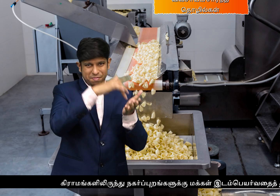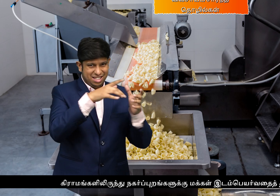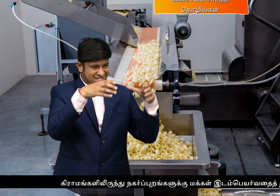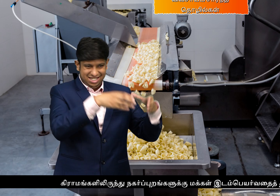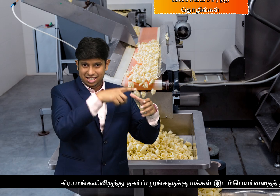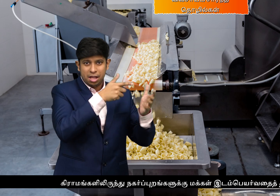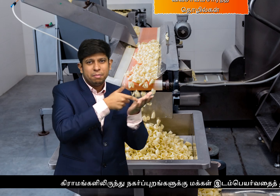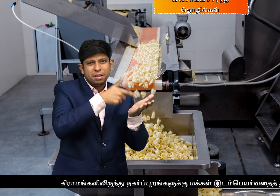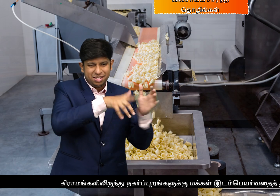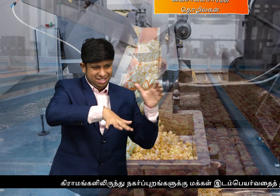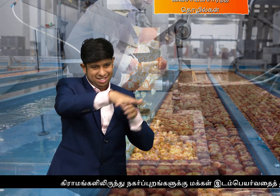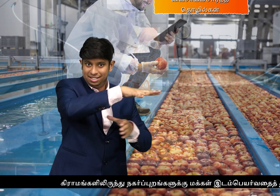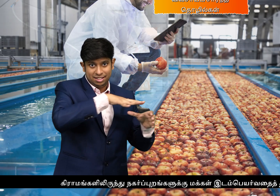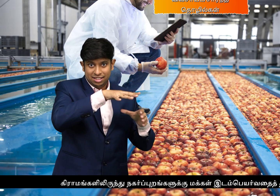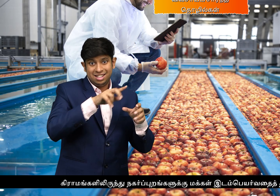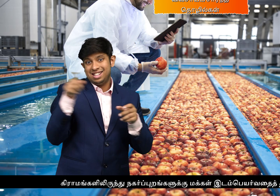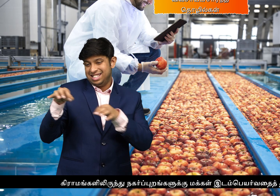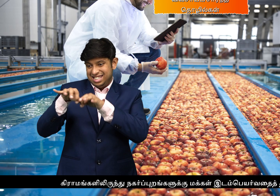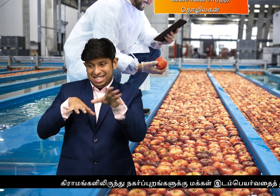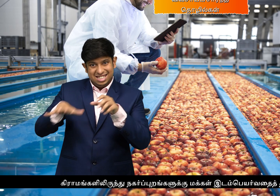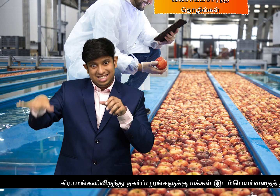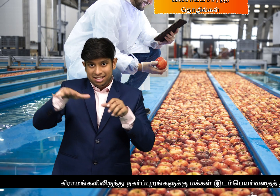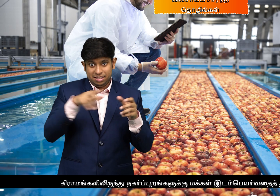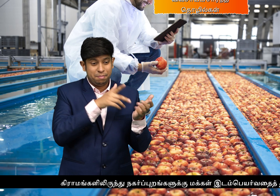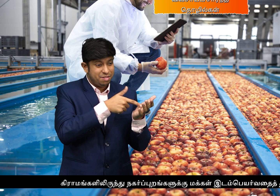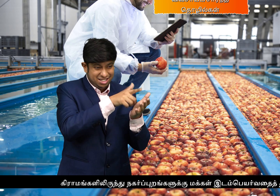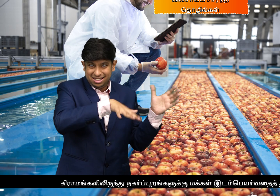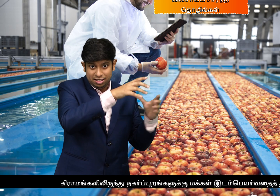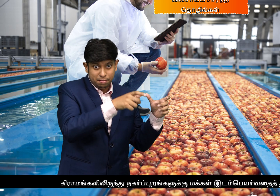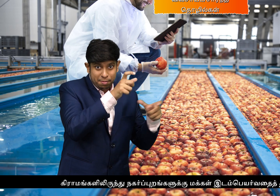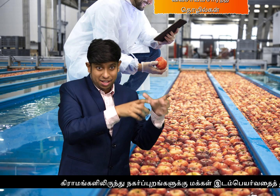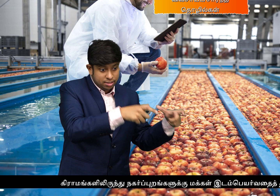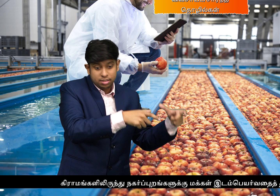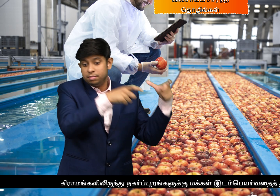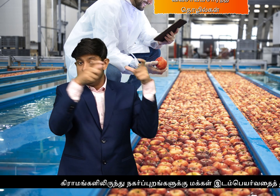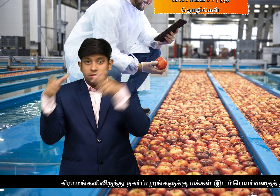கிராமங்களில் இருந்து நகர்ப்புறங்களுக்கு மக்கள் இடம்பெயர்வதை தடுக்கவும்.